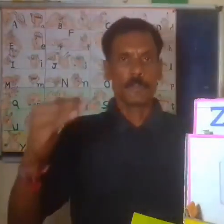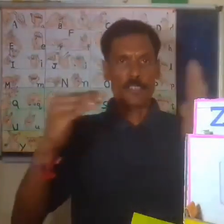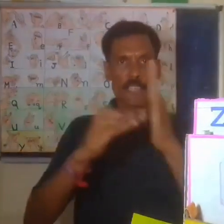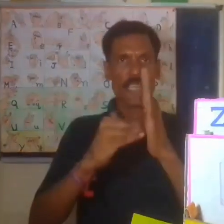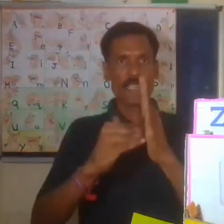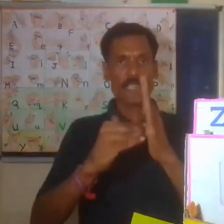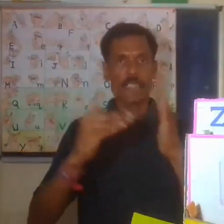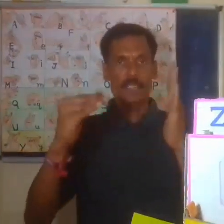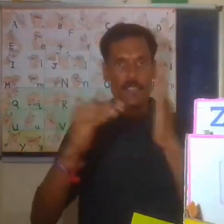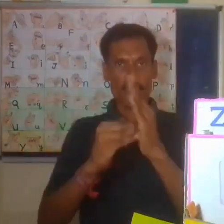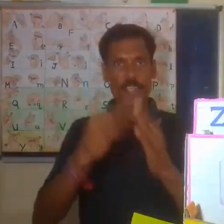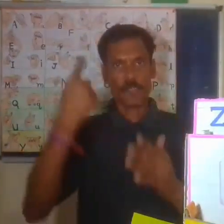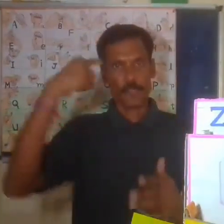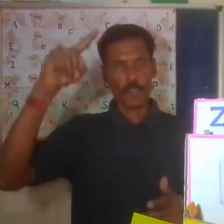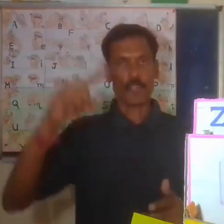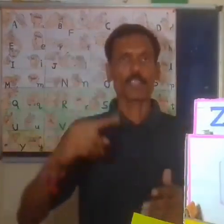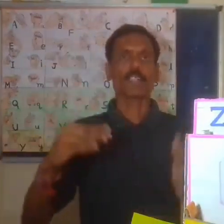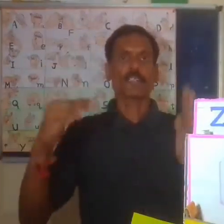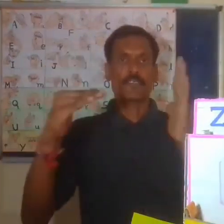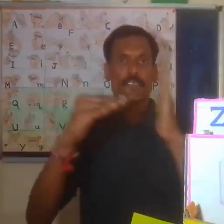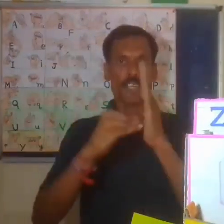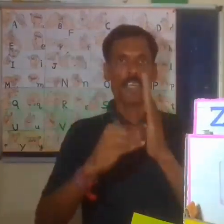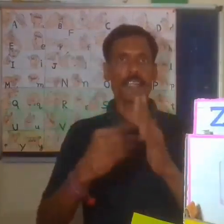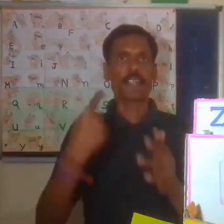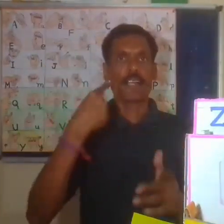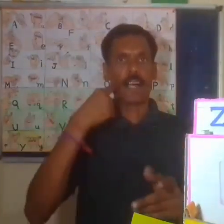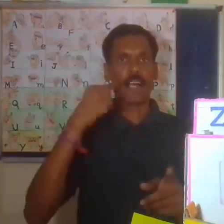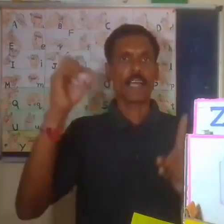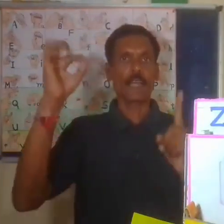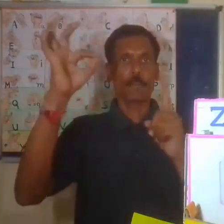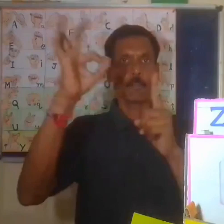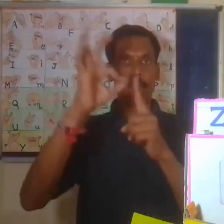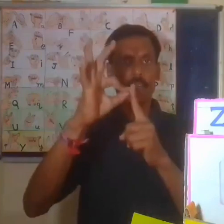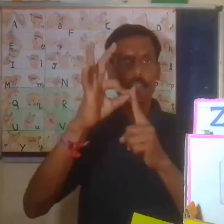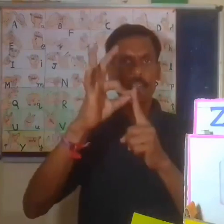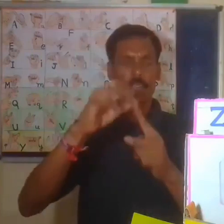Z, Z for Z, I, P,